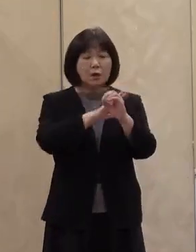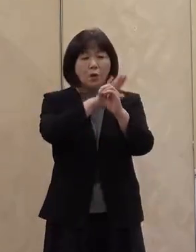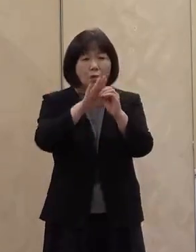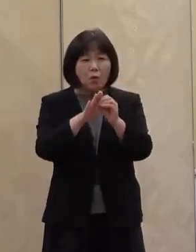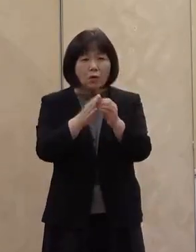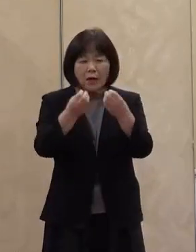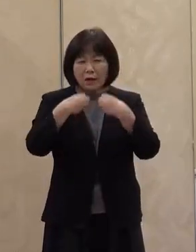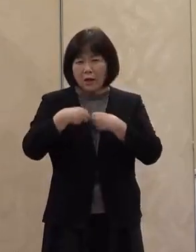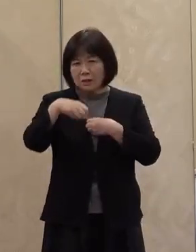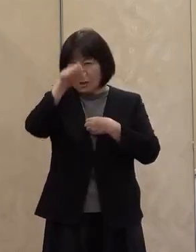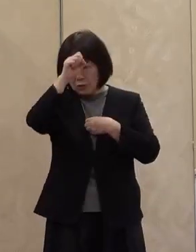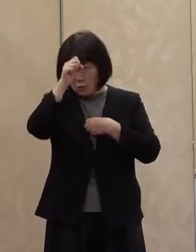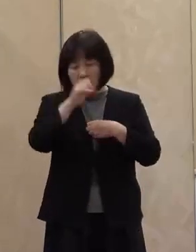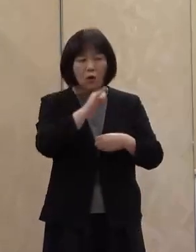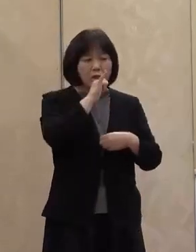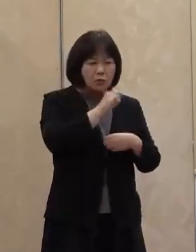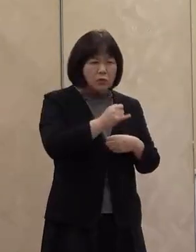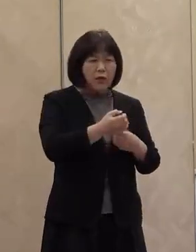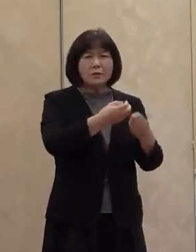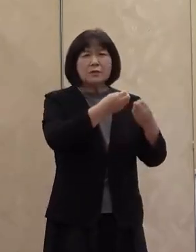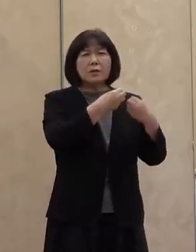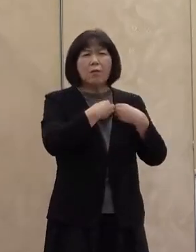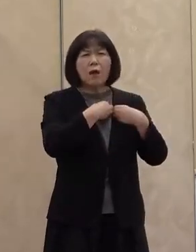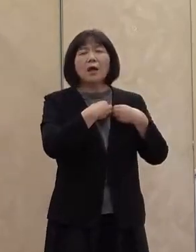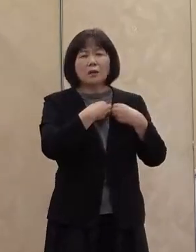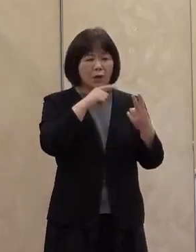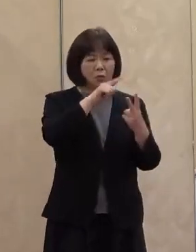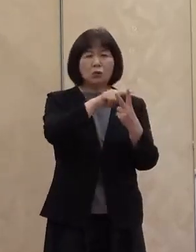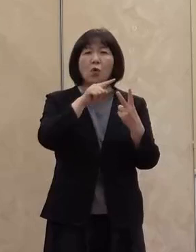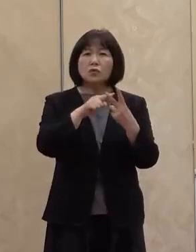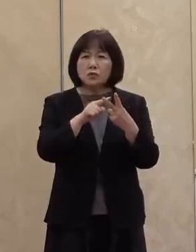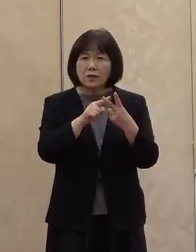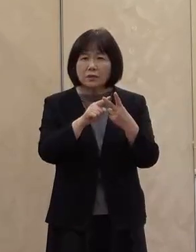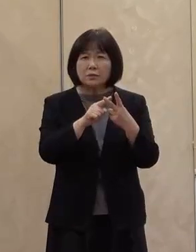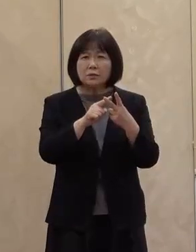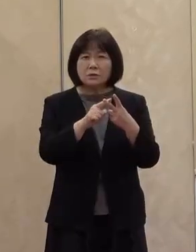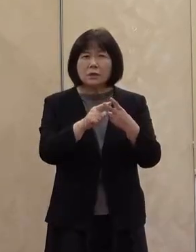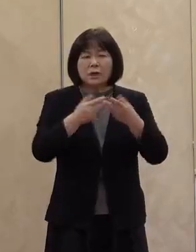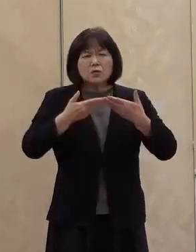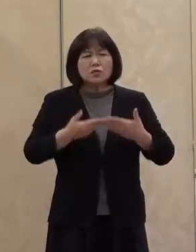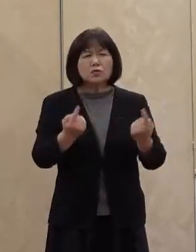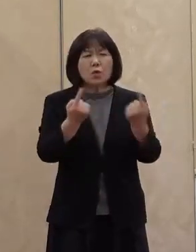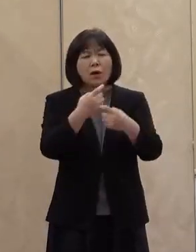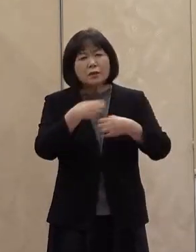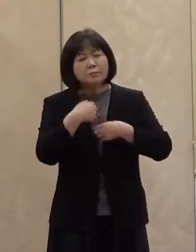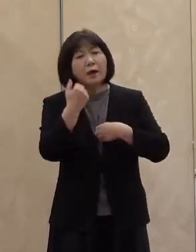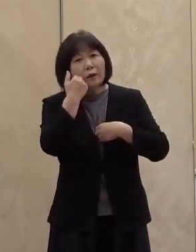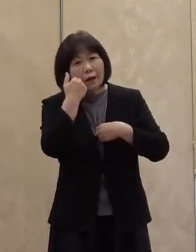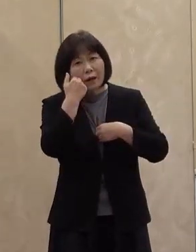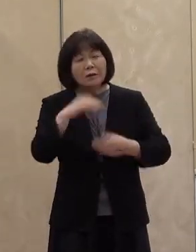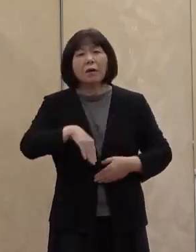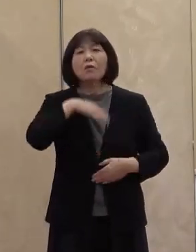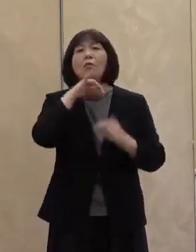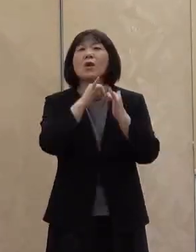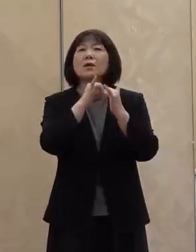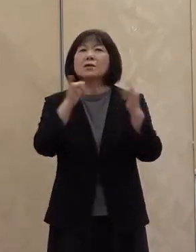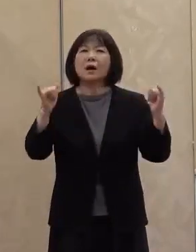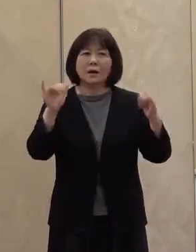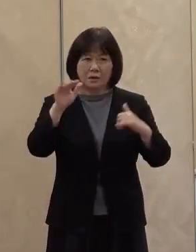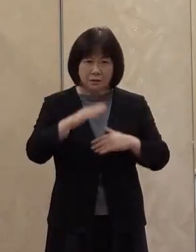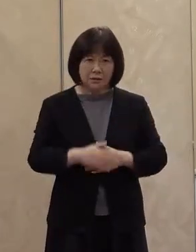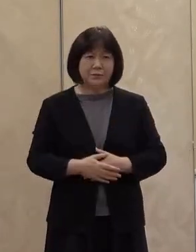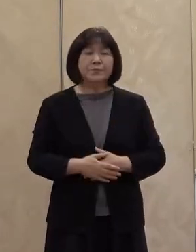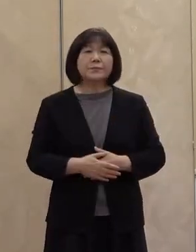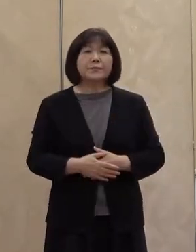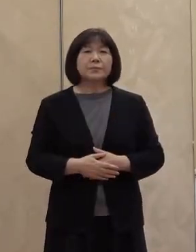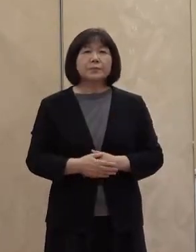染症とインフルエンザの感染症、これは特にどなたがこう重症化しやすいかというと、高齢者の方がどっちもやっぱり重症化しやすいです。